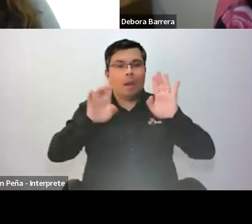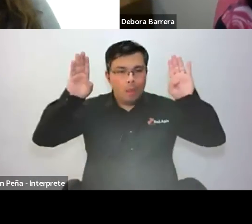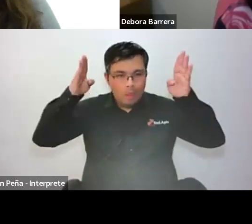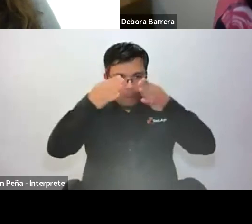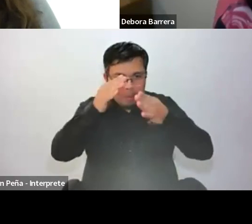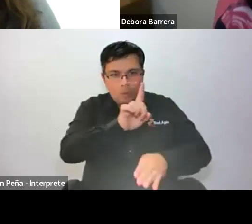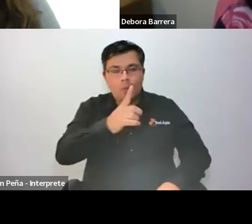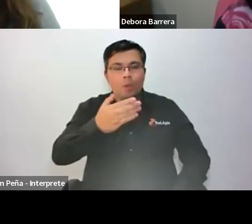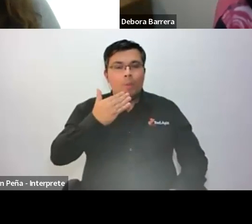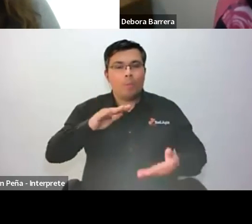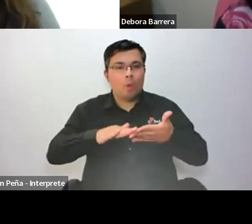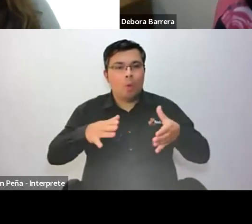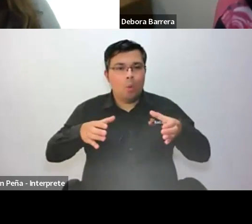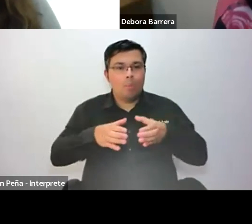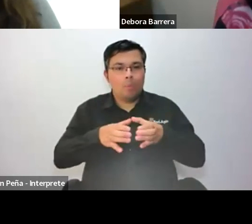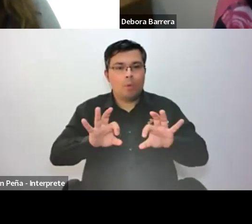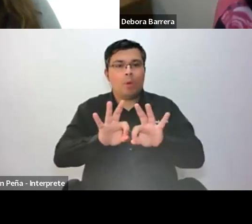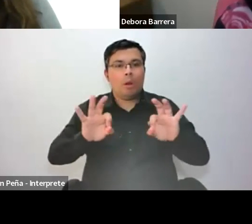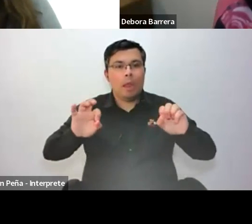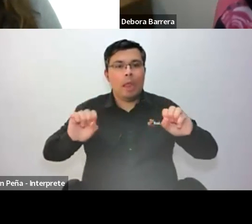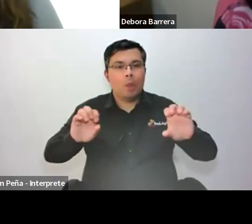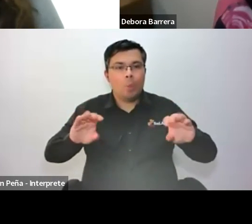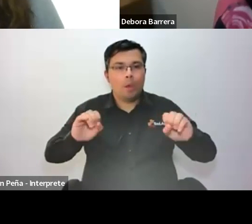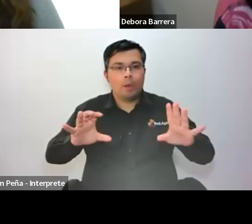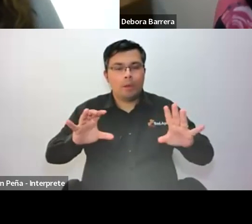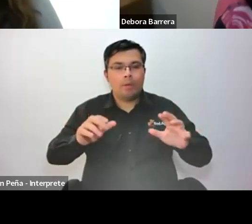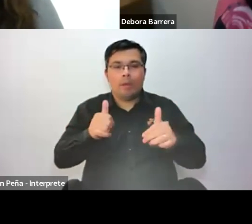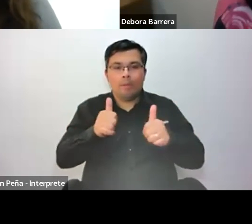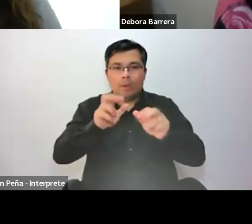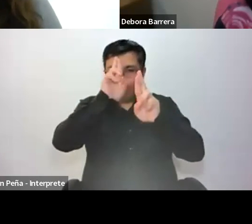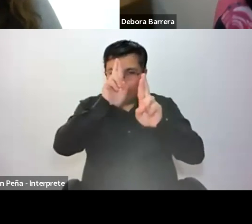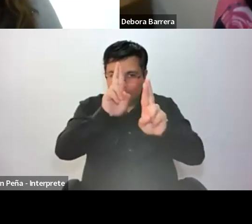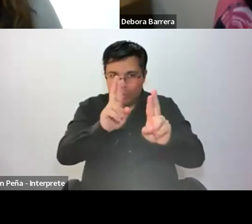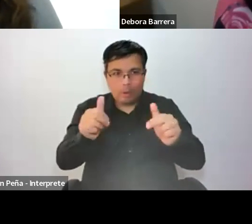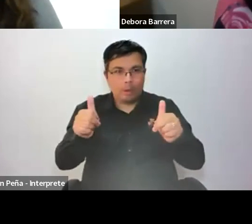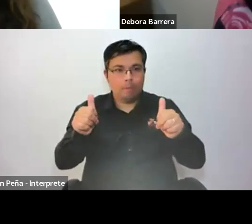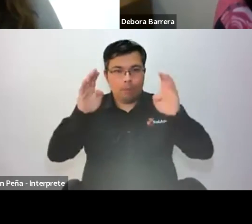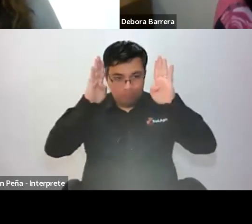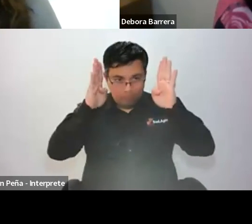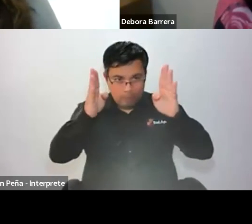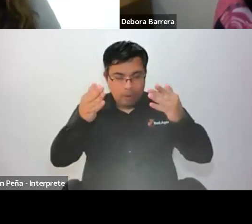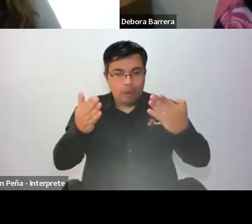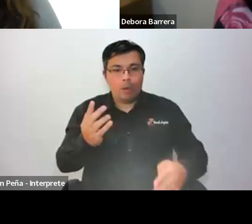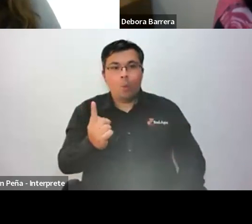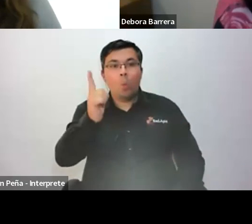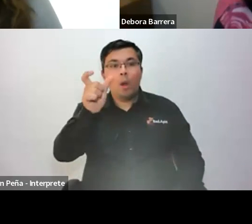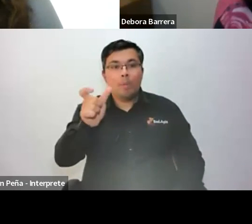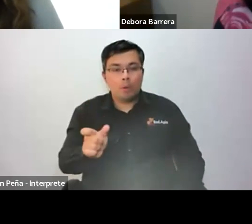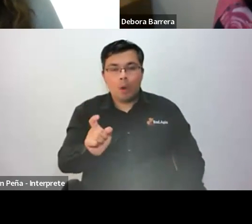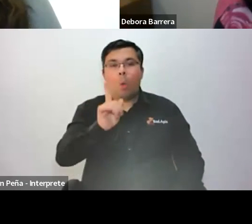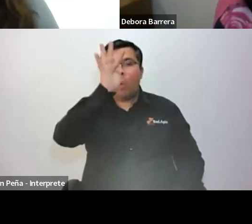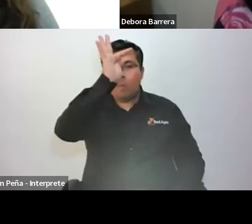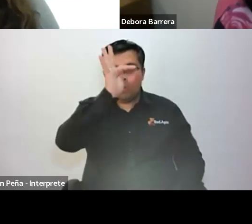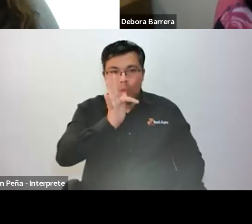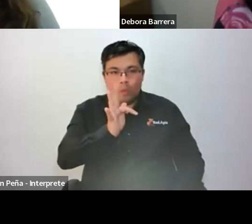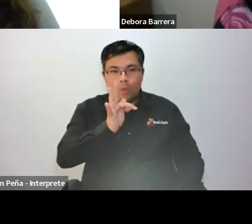más inclusivas, más respetuosas, bien tratantes. ¿Ya? No, esto no lo hace una persona, una escuela, un funcionario, ni menos